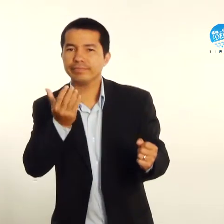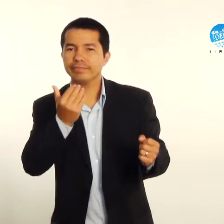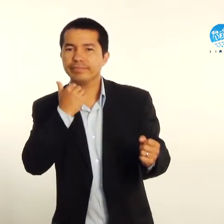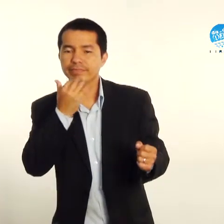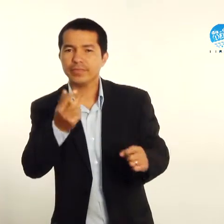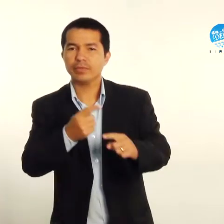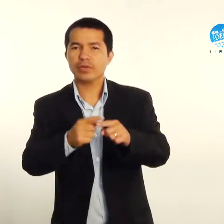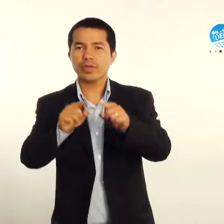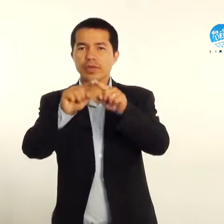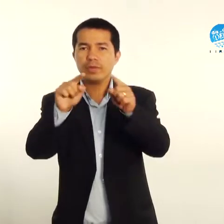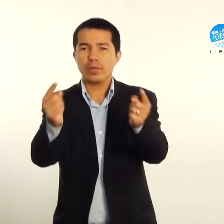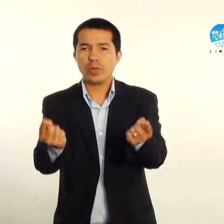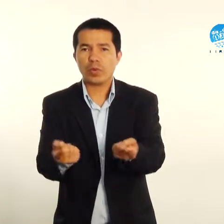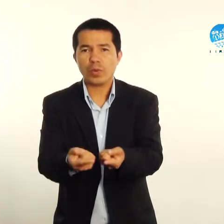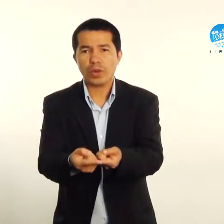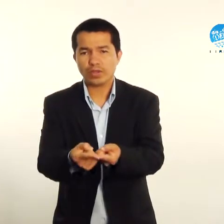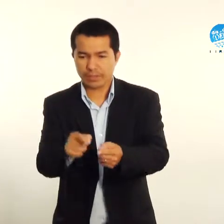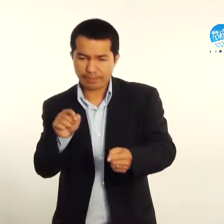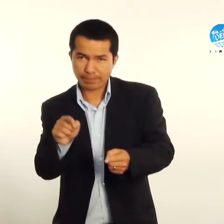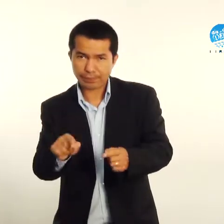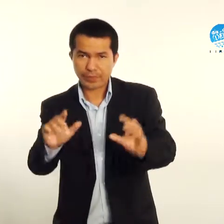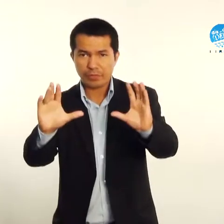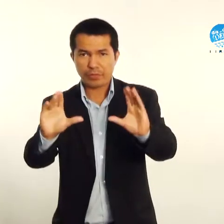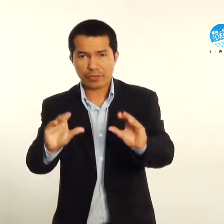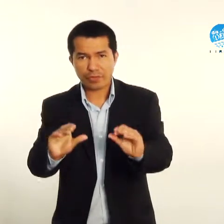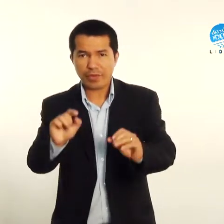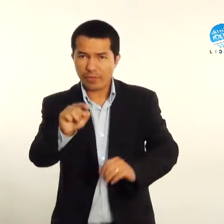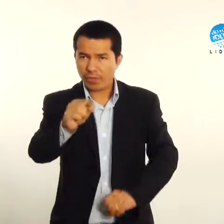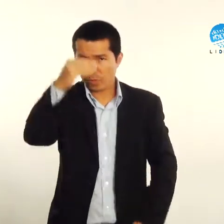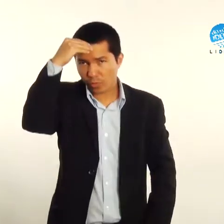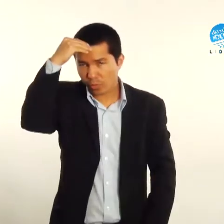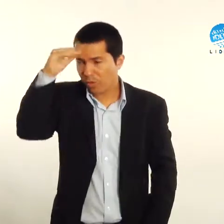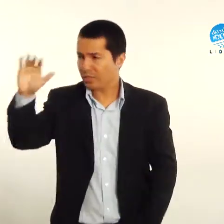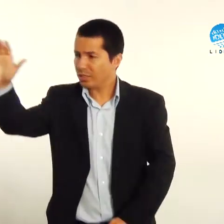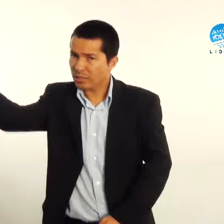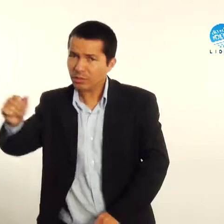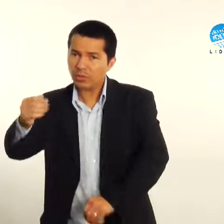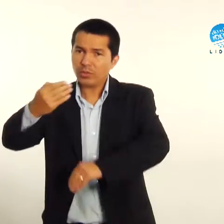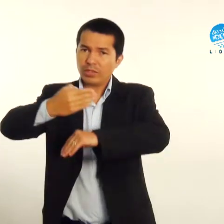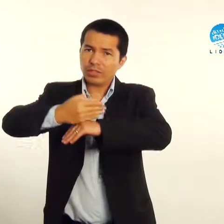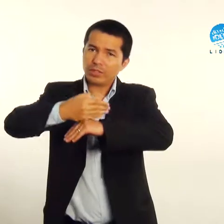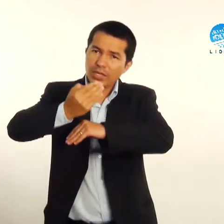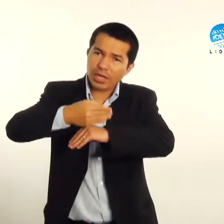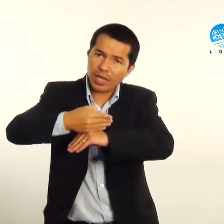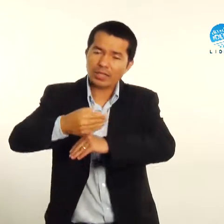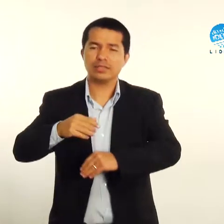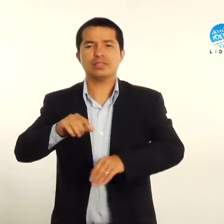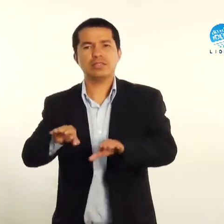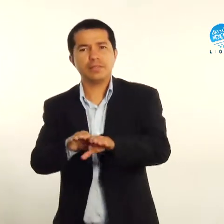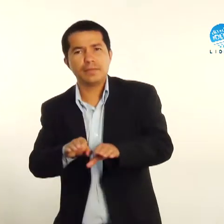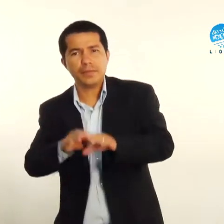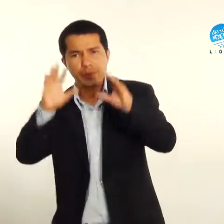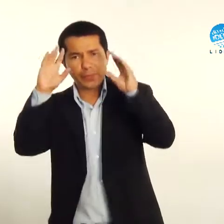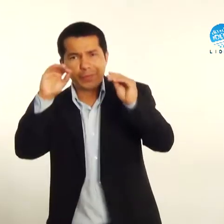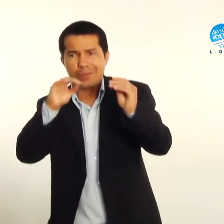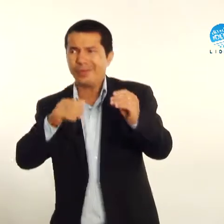estava baixado. E aí teve que chamar um táxi no meio da madrugada, aquela coisa toda para levar